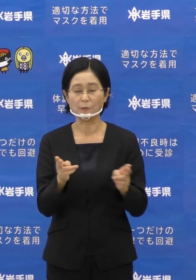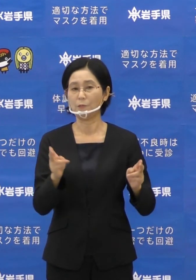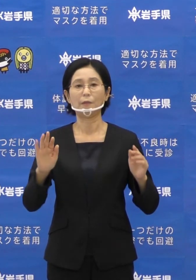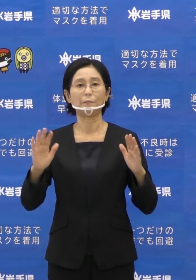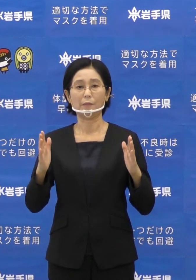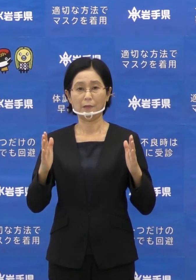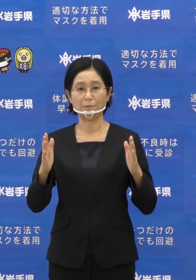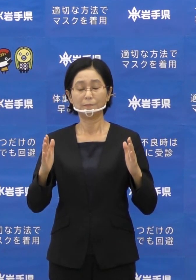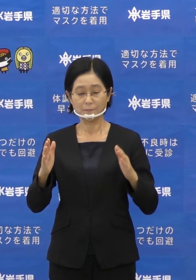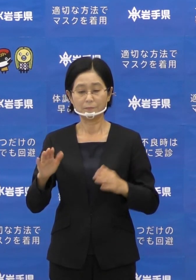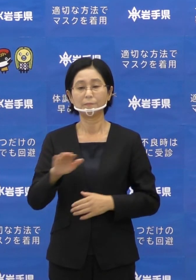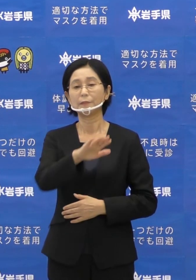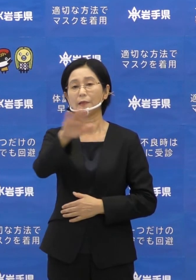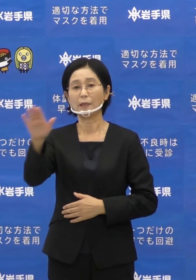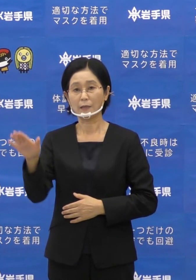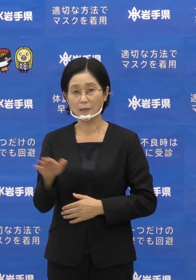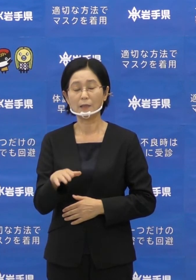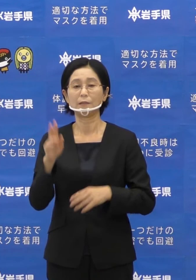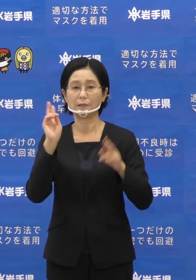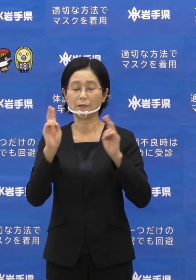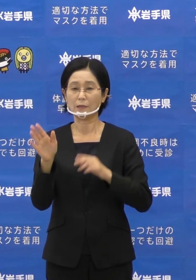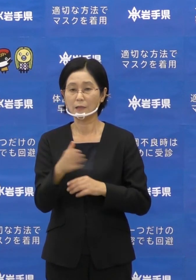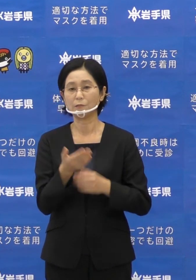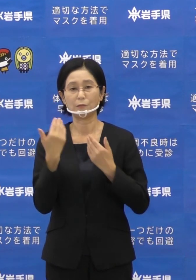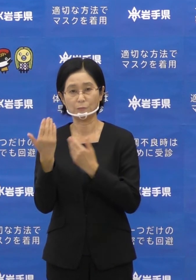。各社から質問をお願いいたします。